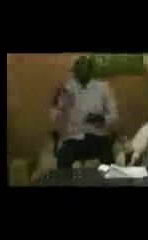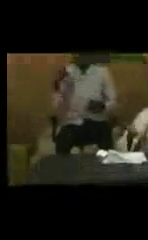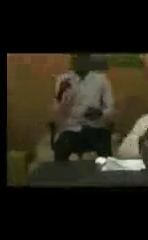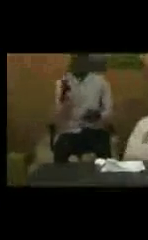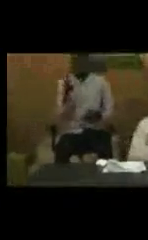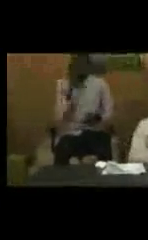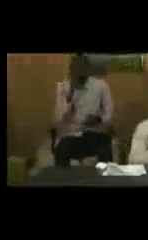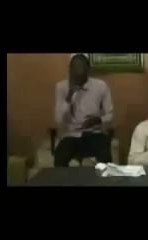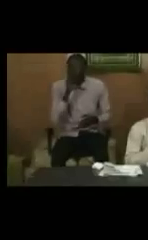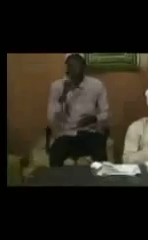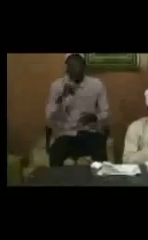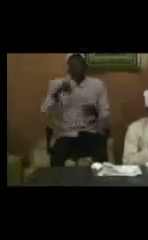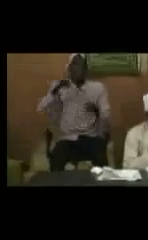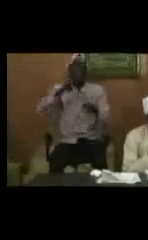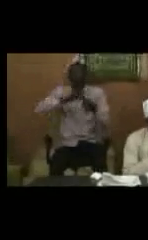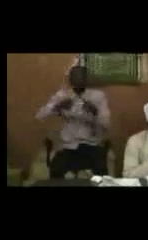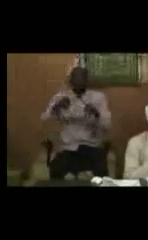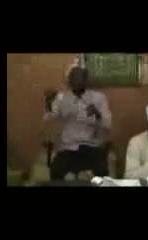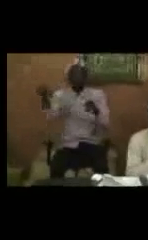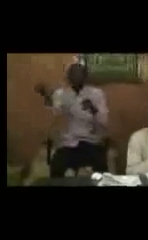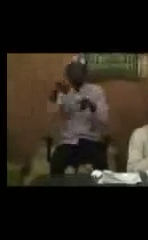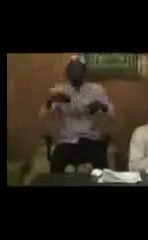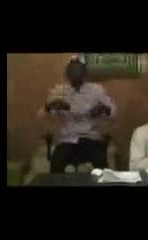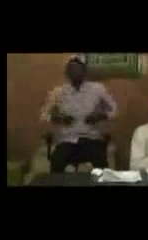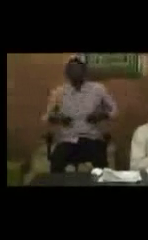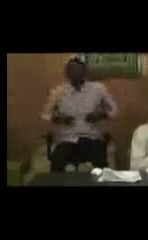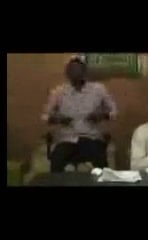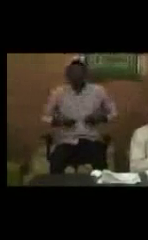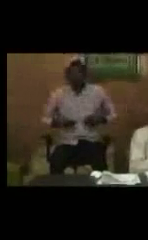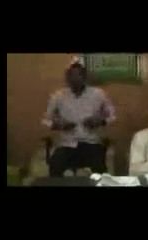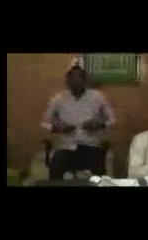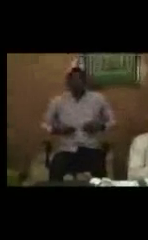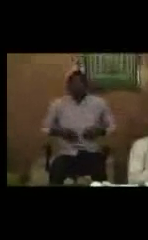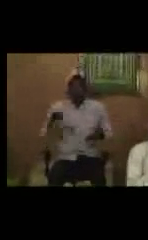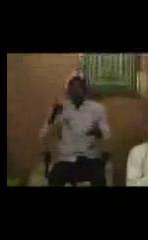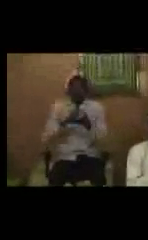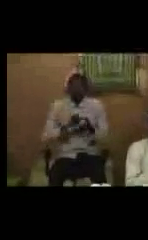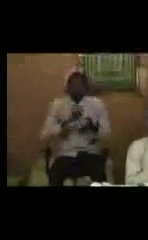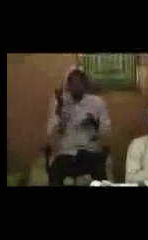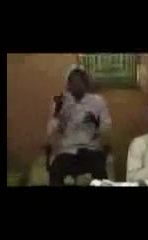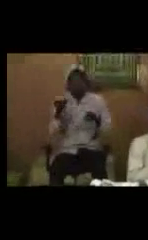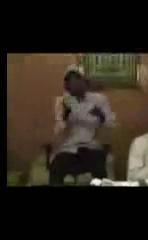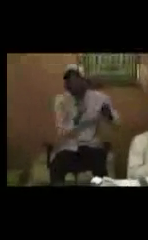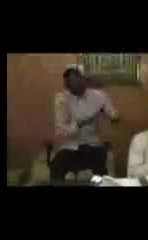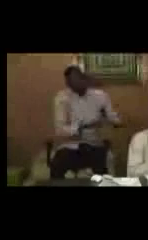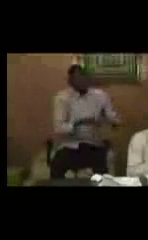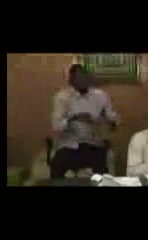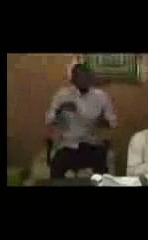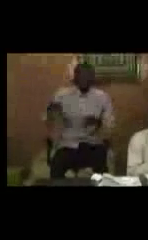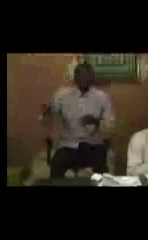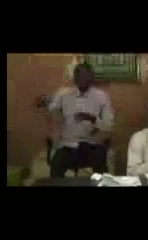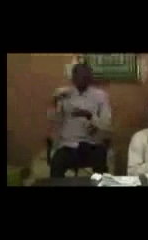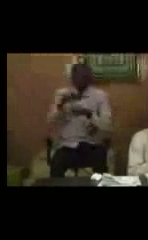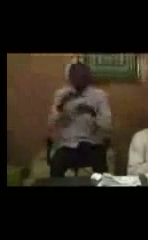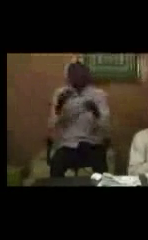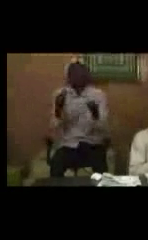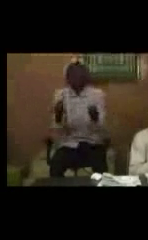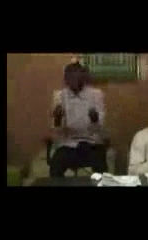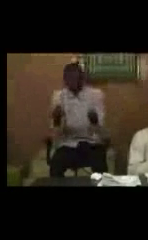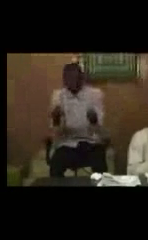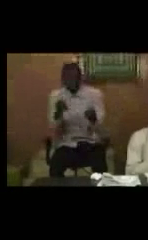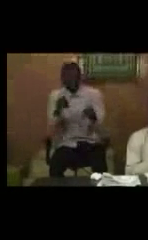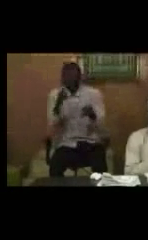die pe ta lopa eje eja oku eko tabi ta lopa sandrini oni di ko bere